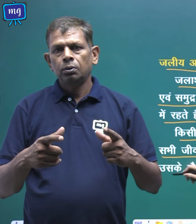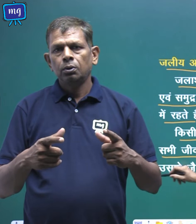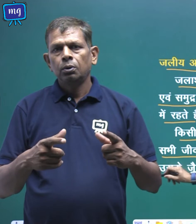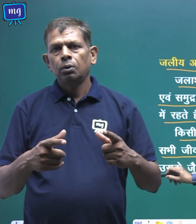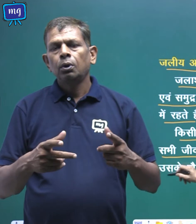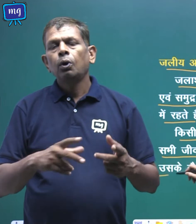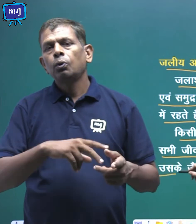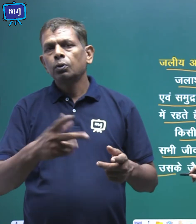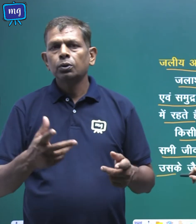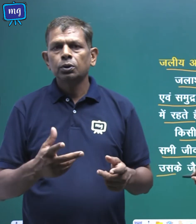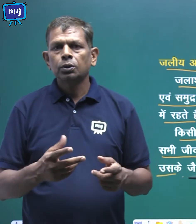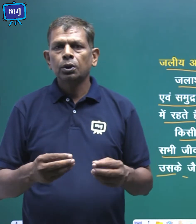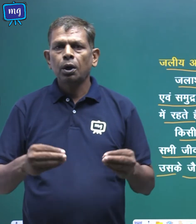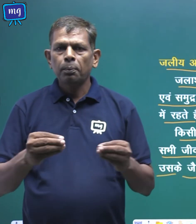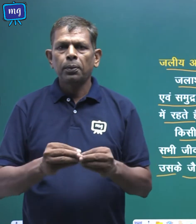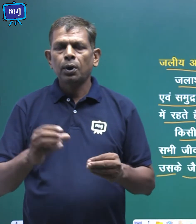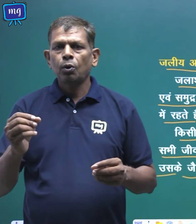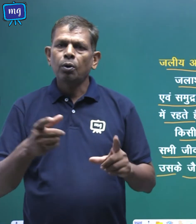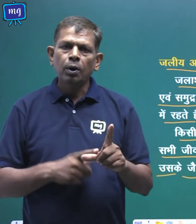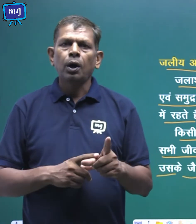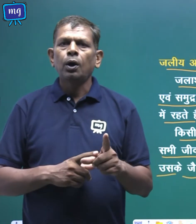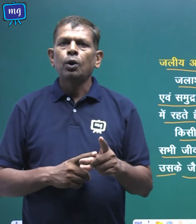उसके जैव घटक हैं।